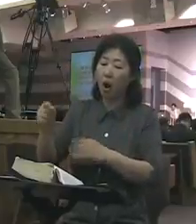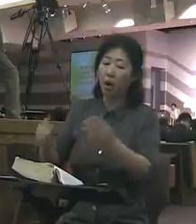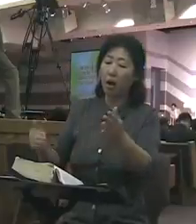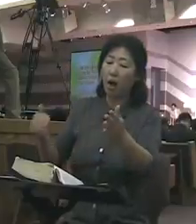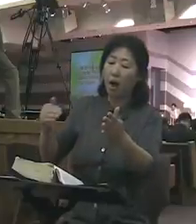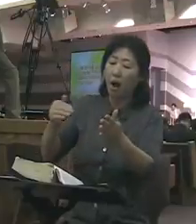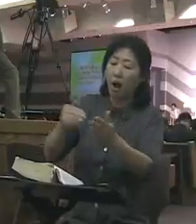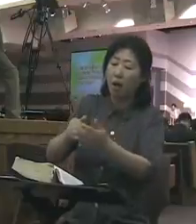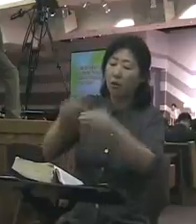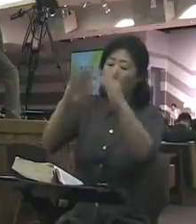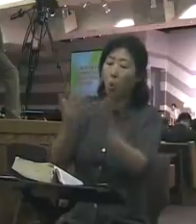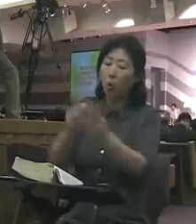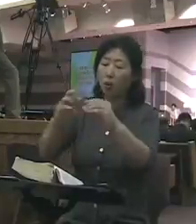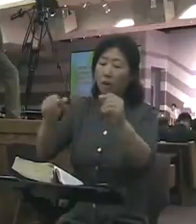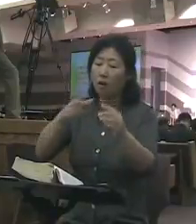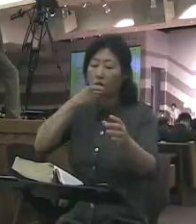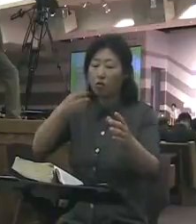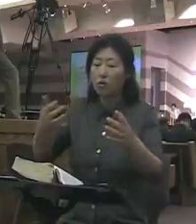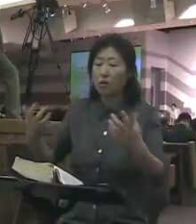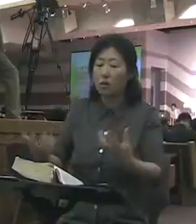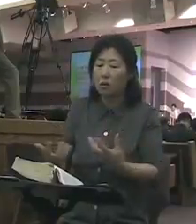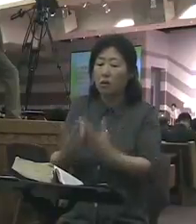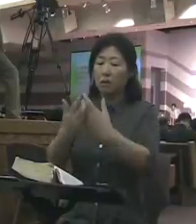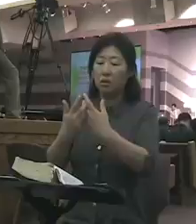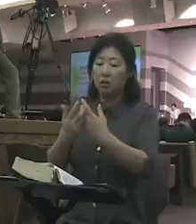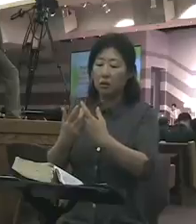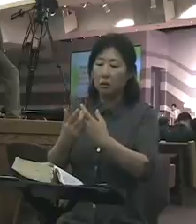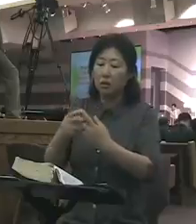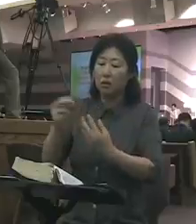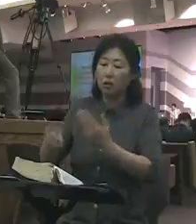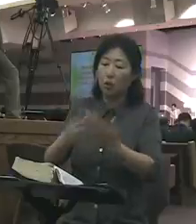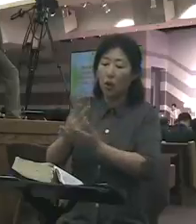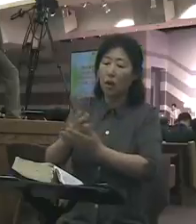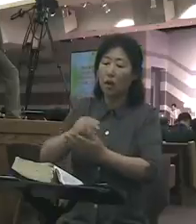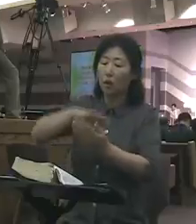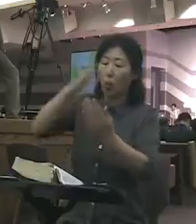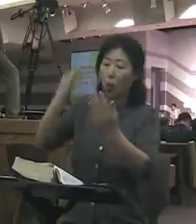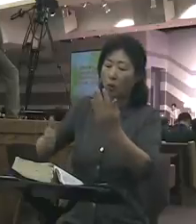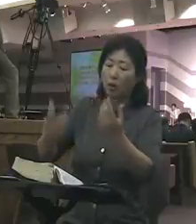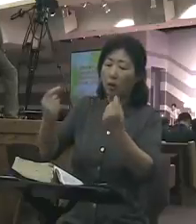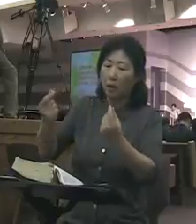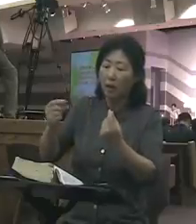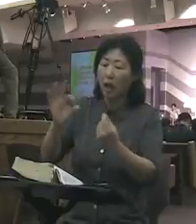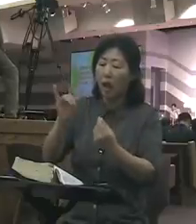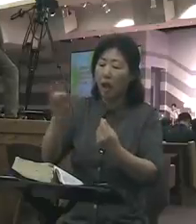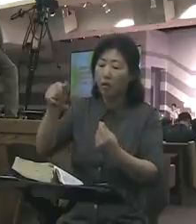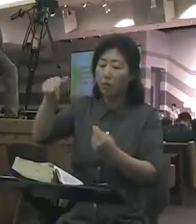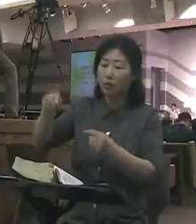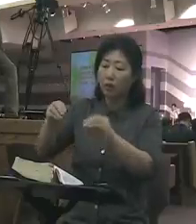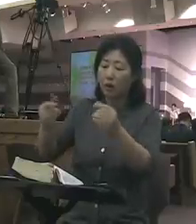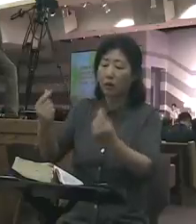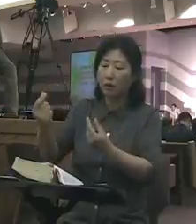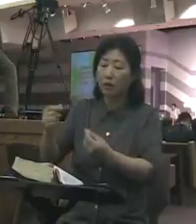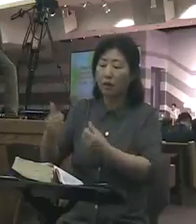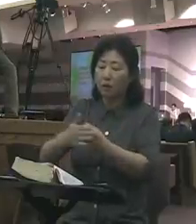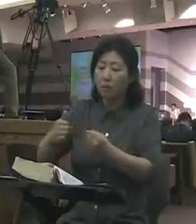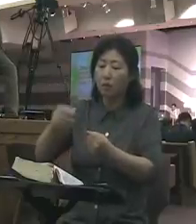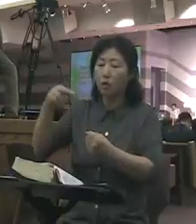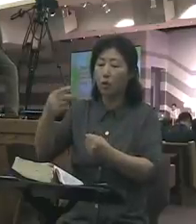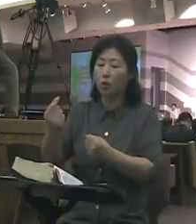멸하시기 전이었는고로 여호와의 동산 같고 애굽 땅과 같았더라. 그러므로 롯이 유다 논들을 택하고 동으로